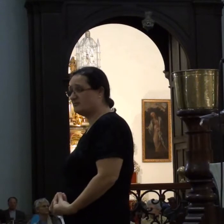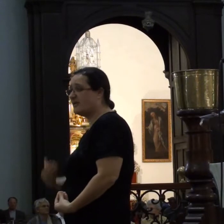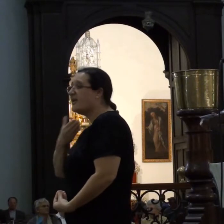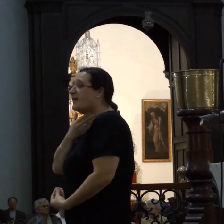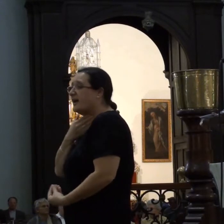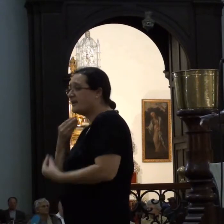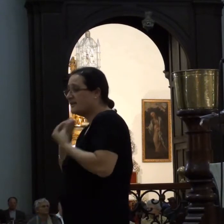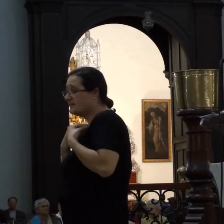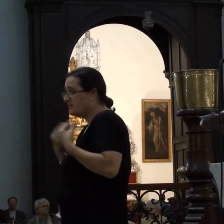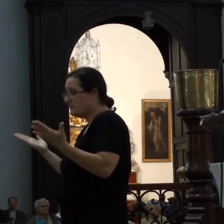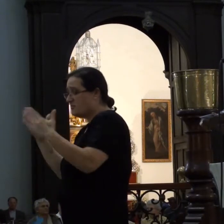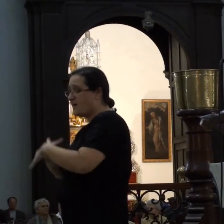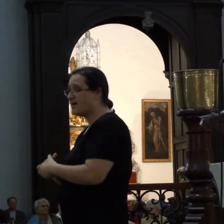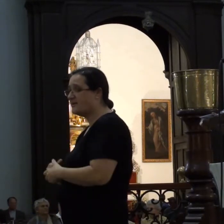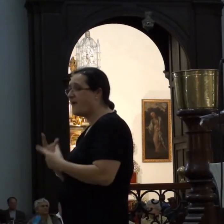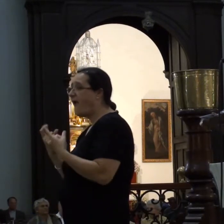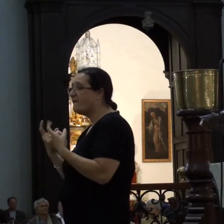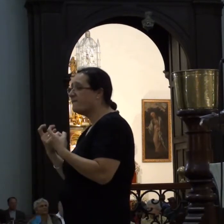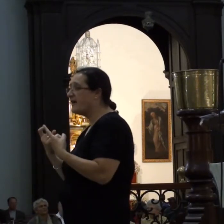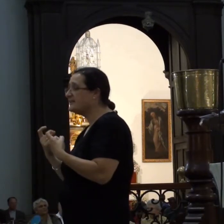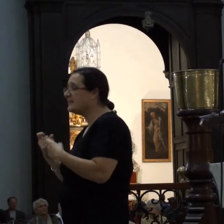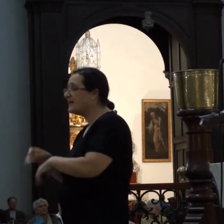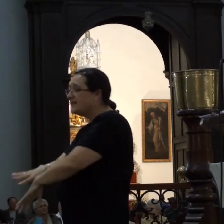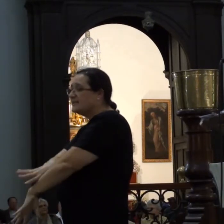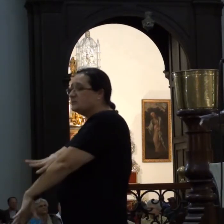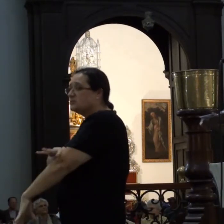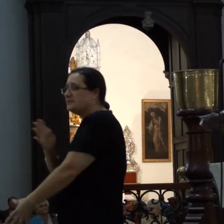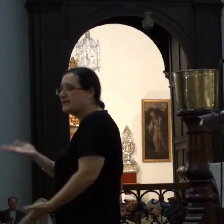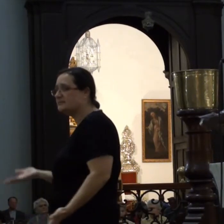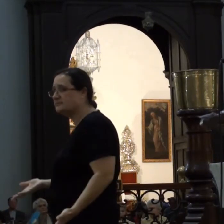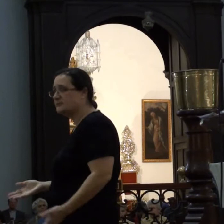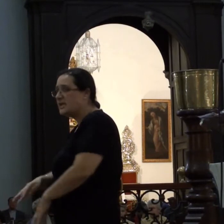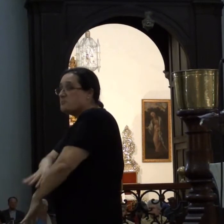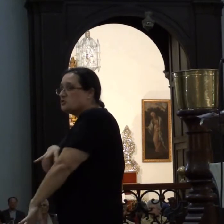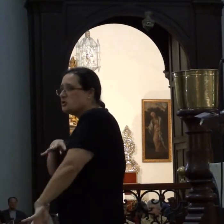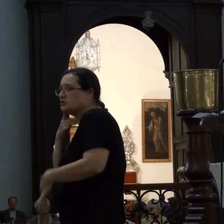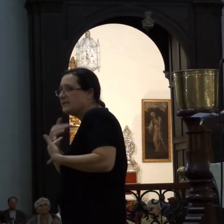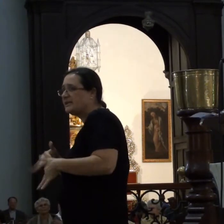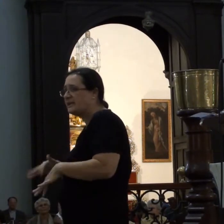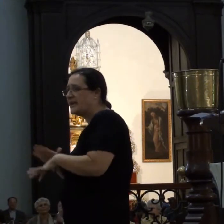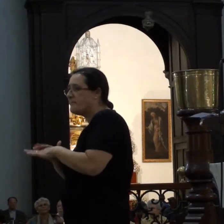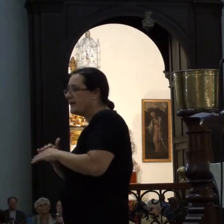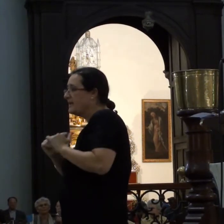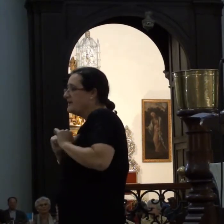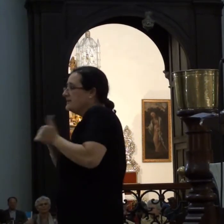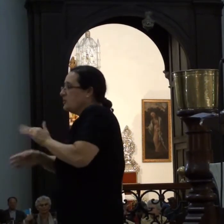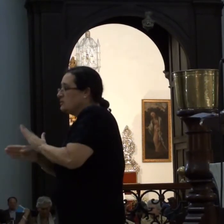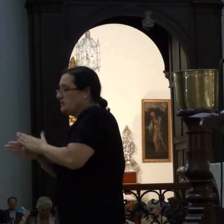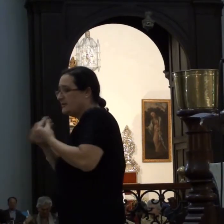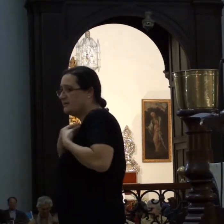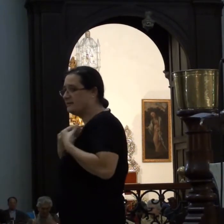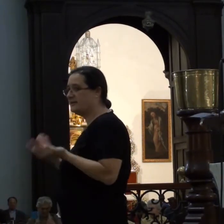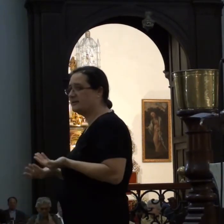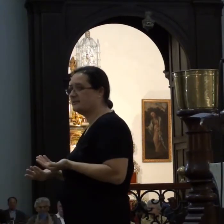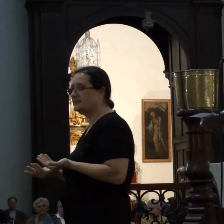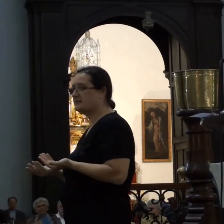la falta de entusiasmo en la tarea de la evangelización y al propio tiempo nos